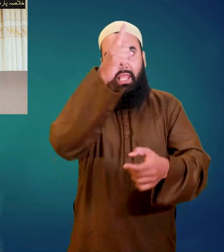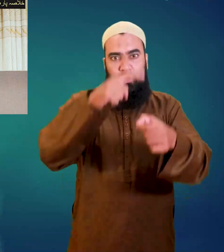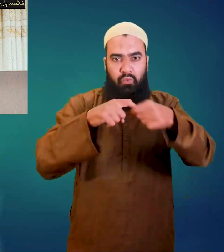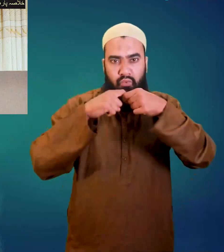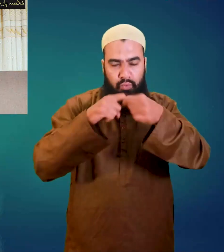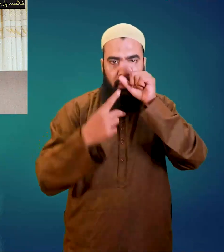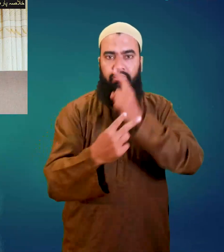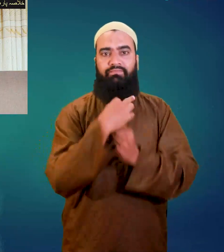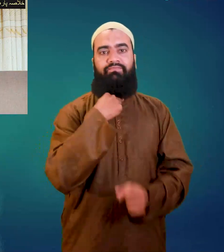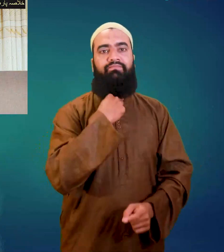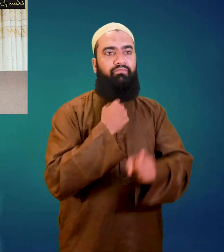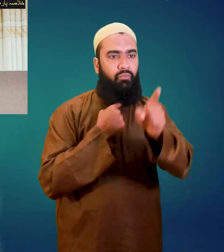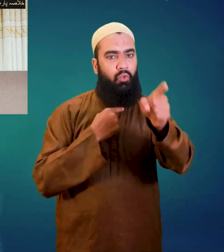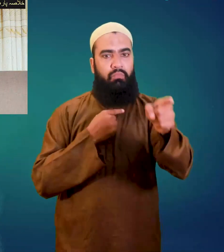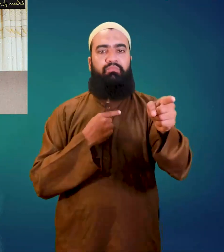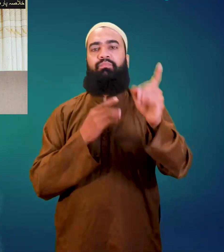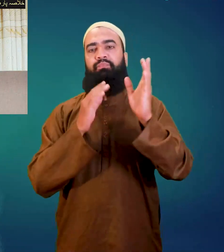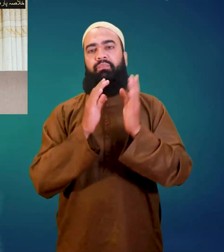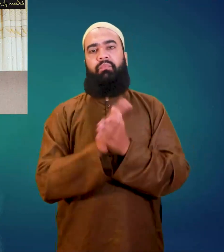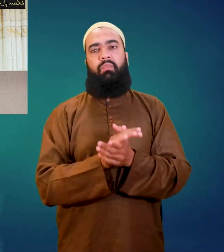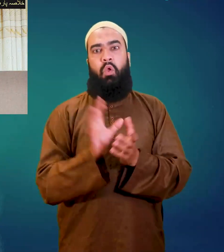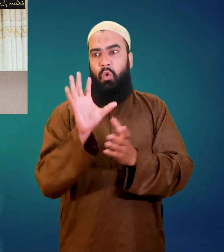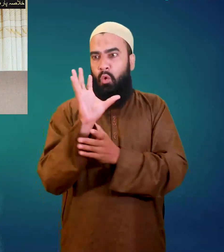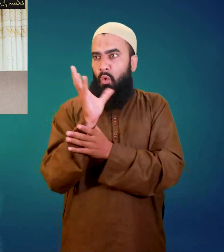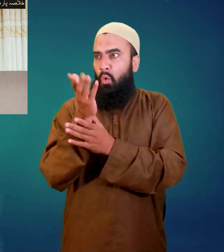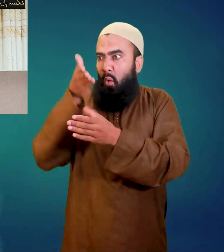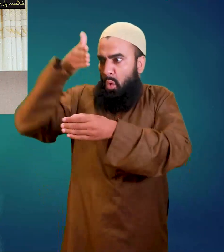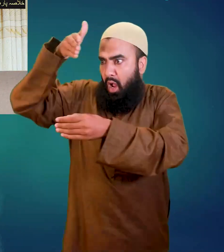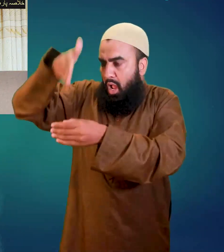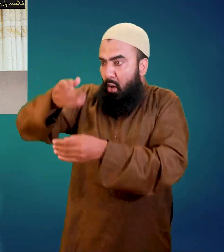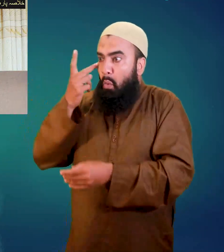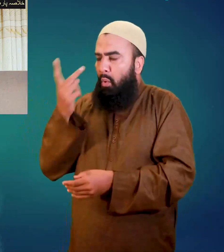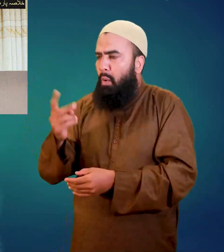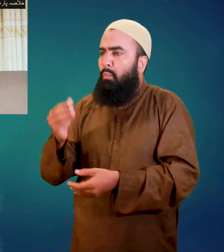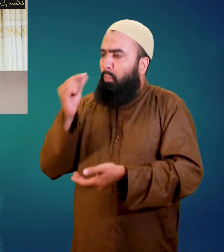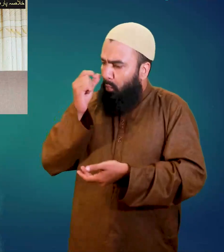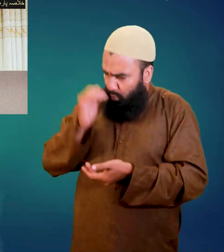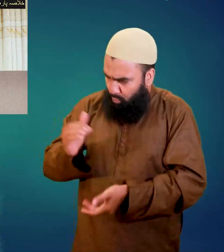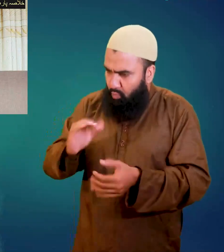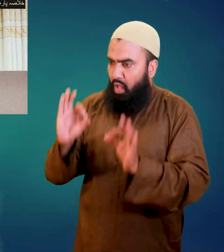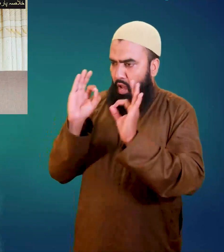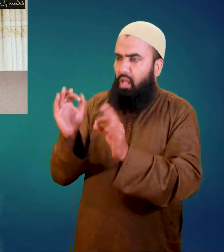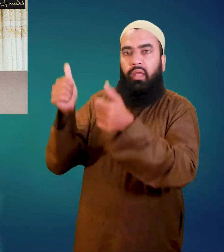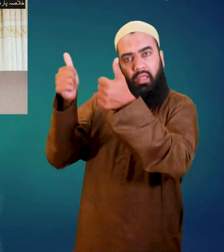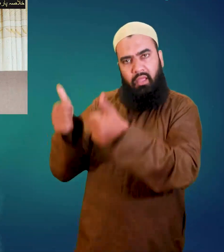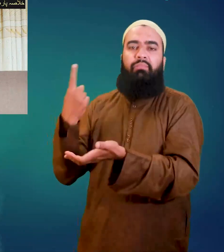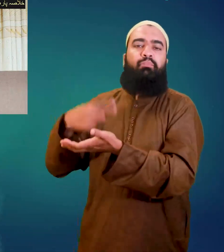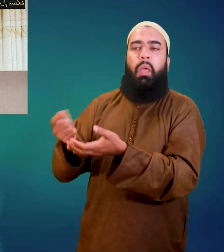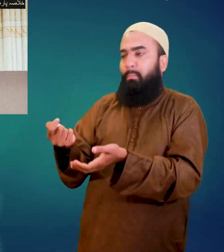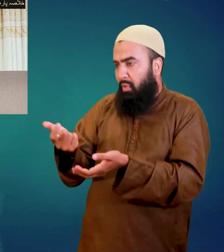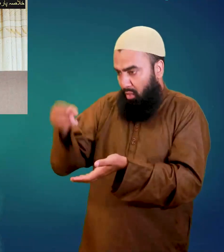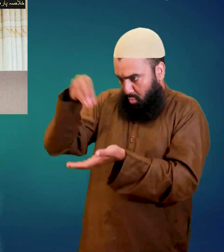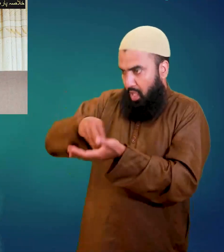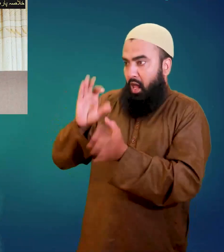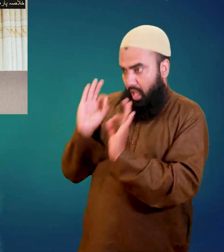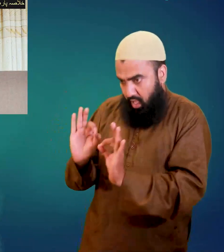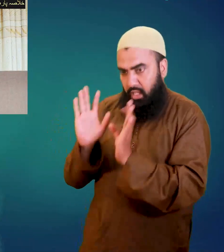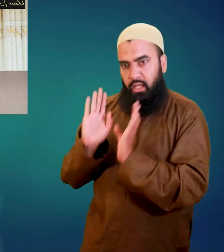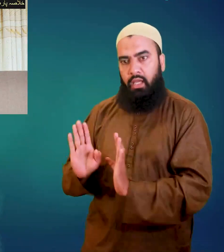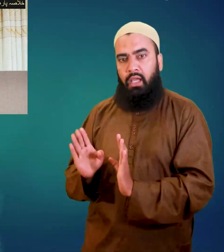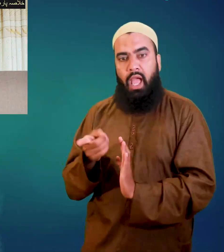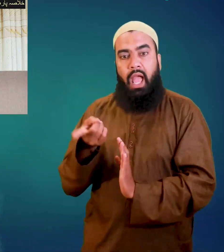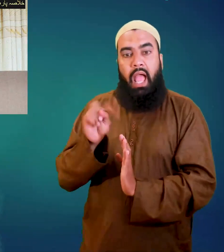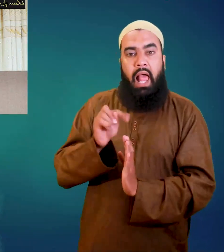ربک، مال اور اولاد یہ دنیا کی زینت ہے، اور اللہ کے پاس جو باقی رہنے والی چیز ہے وہ تمہارے